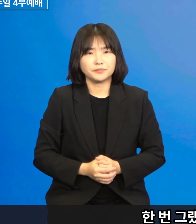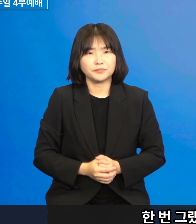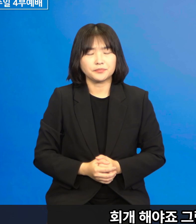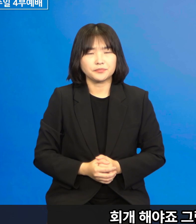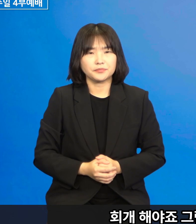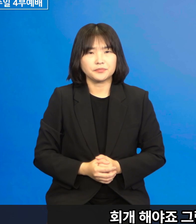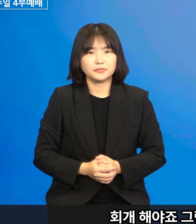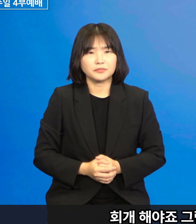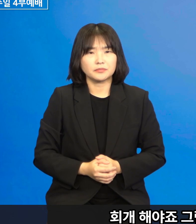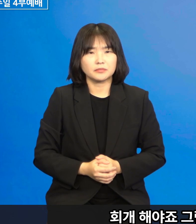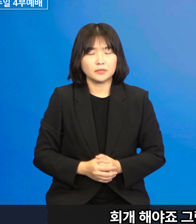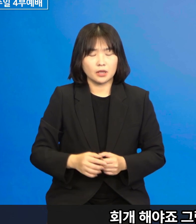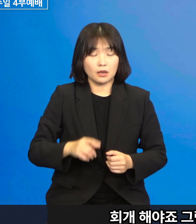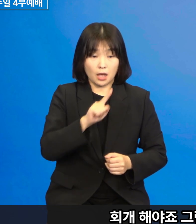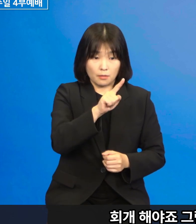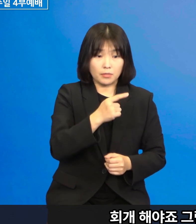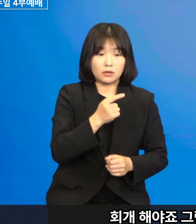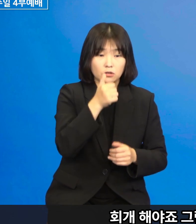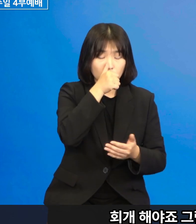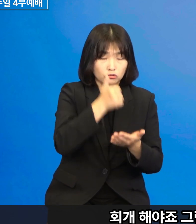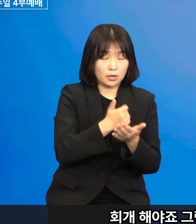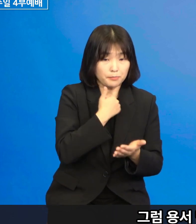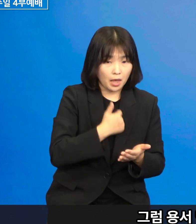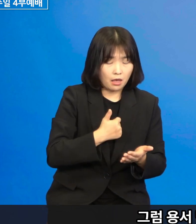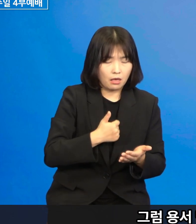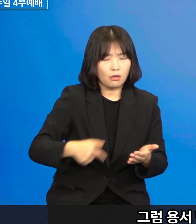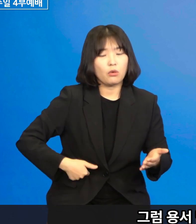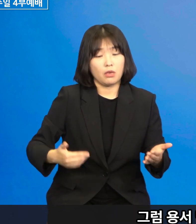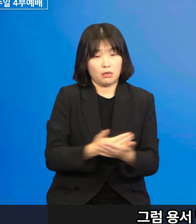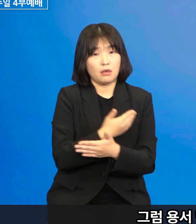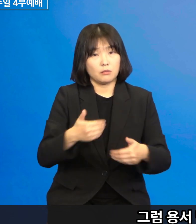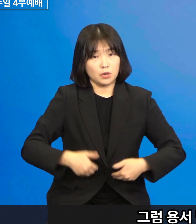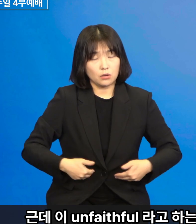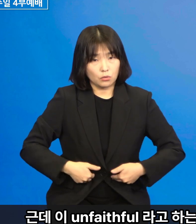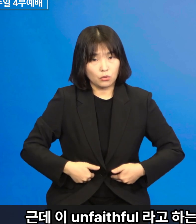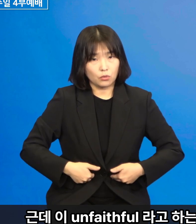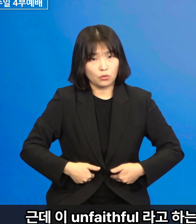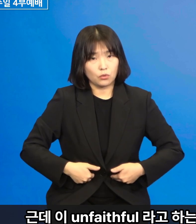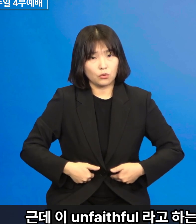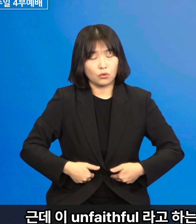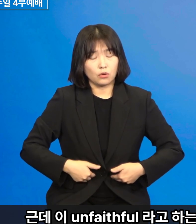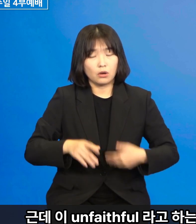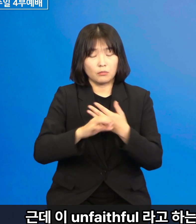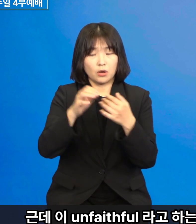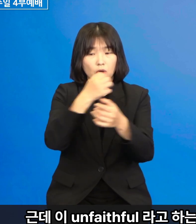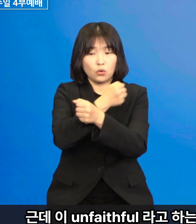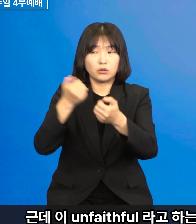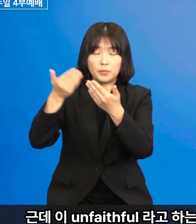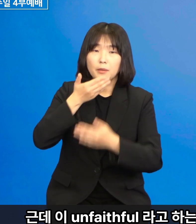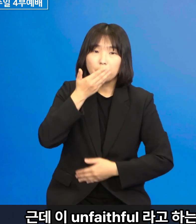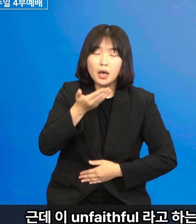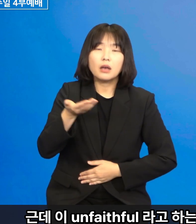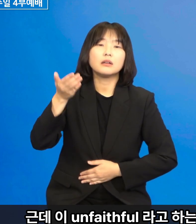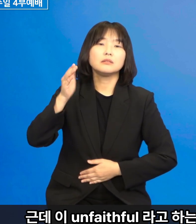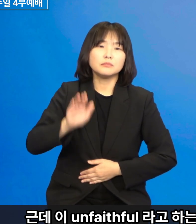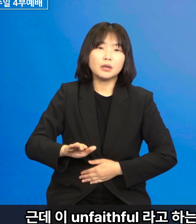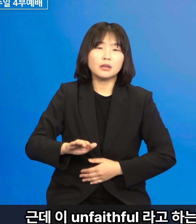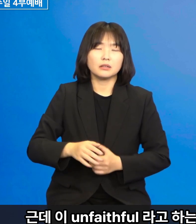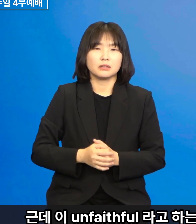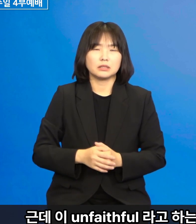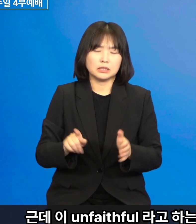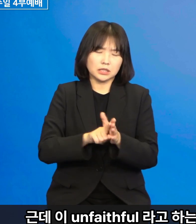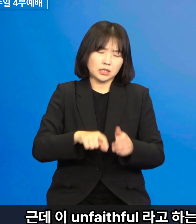있어요. 회개해야죠. 그럼 돌이킬 수 있잖아요. 그럼 용서받을 수 있잖아요. 근데 이 unfaithful이라고 하는 이 신실하지